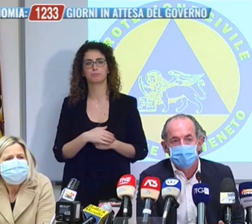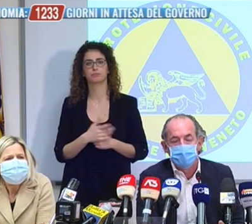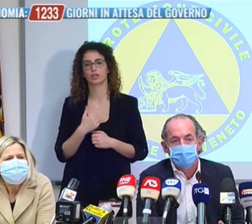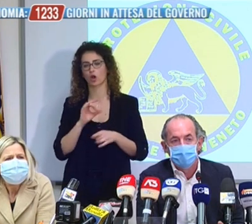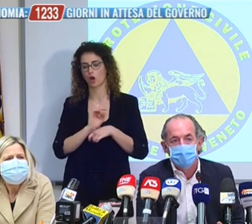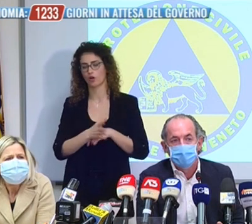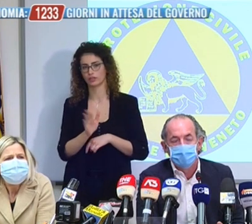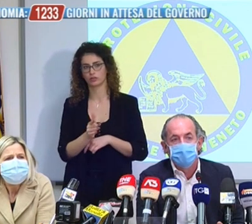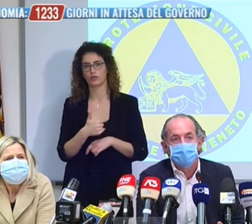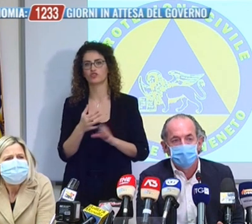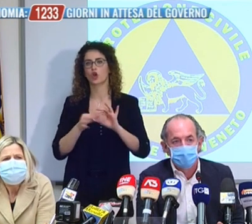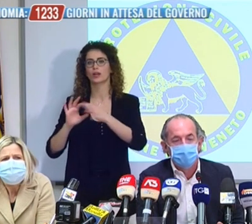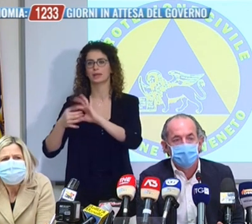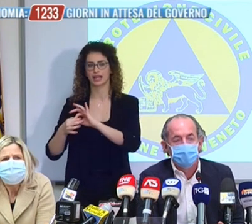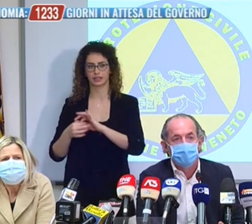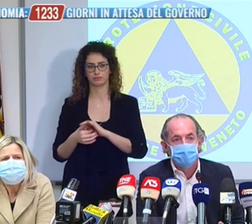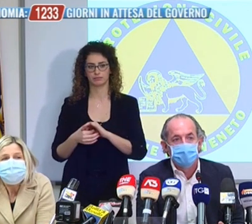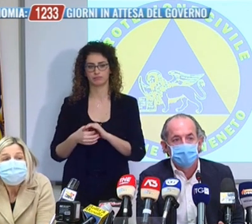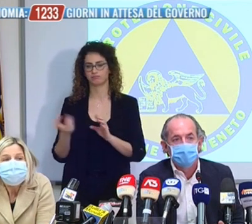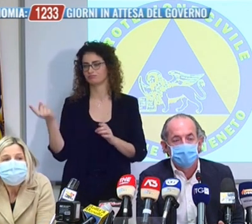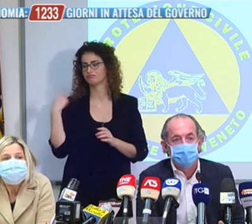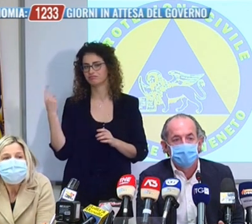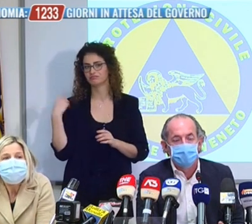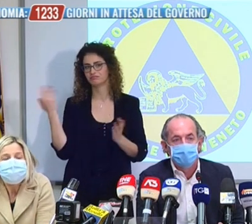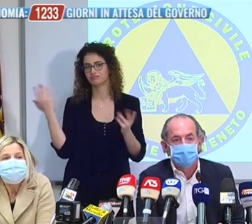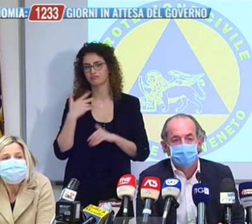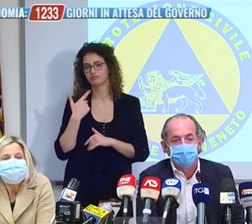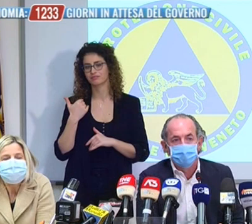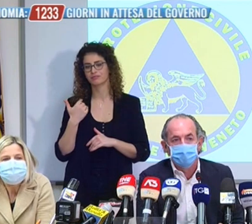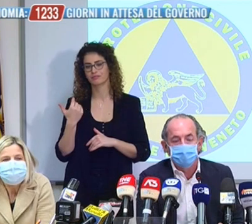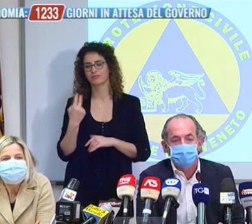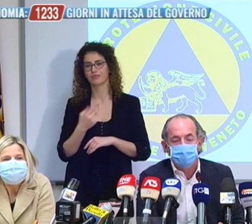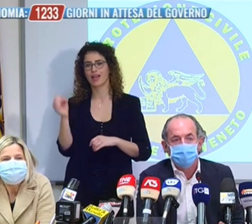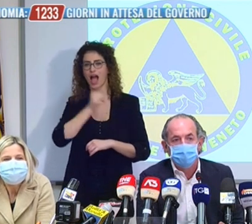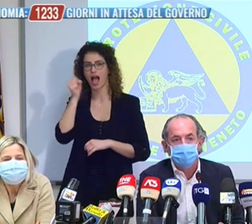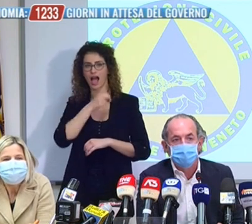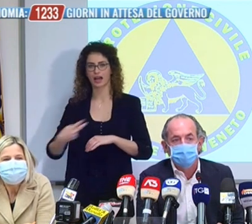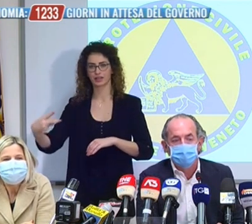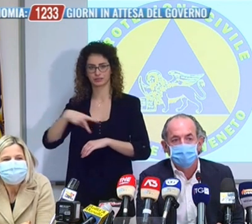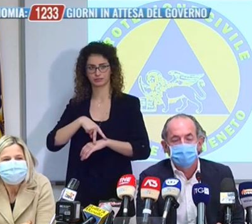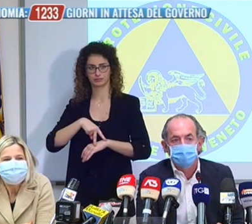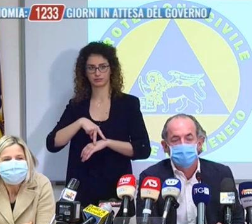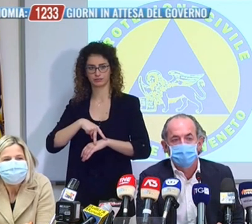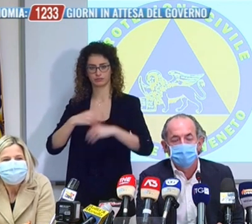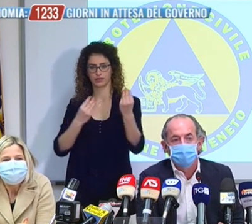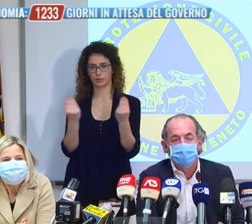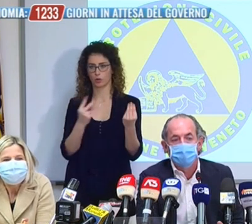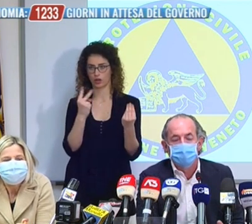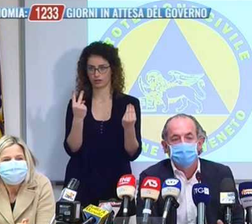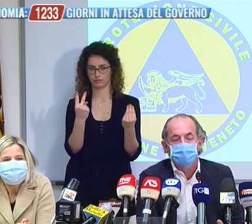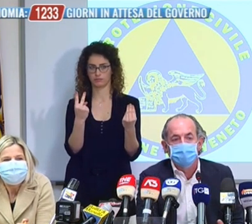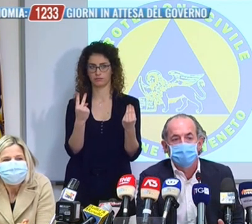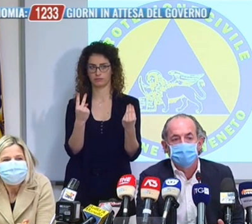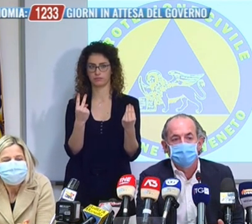il Covid, ma riguarda le Olimpiadi. L'altra sera a Sanremo, sul teatro, sul palco dell'Ariston, hanno presentato i due nuovi simboli che saranno votati